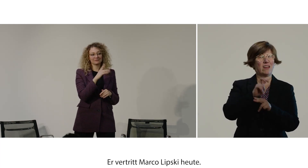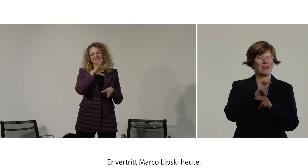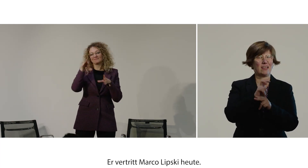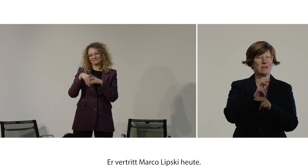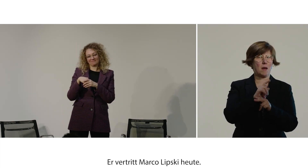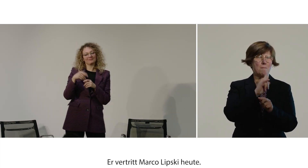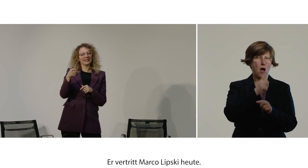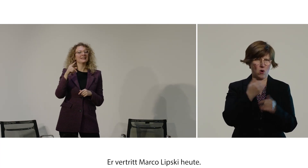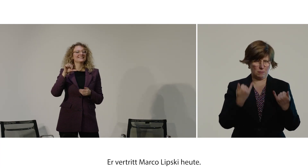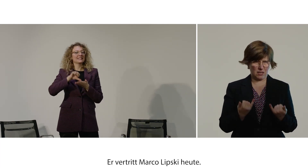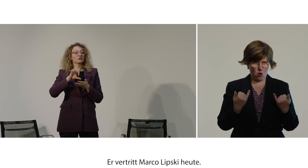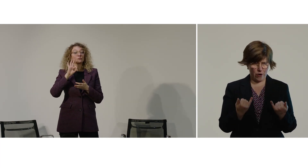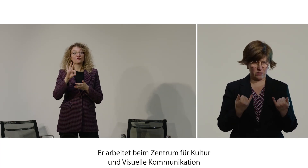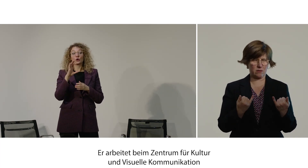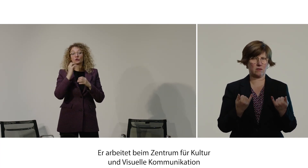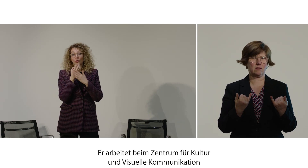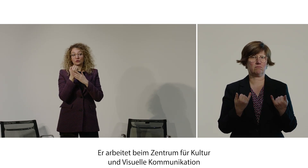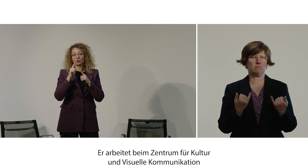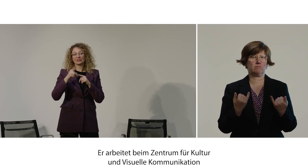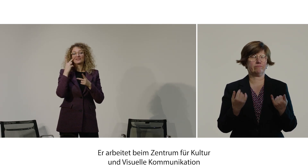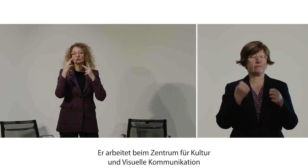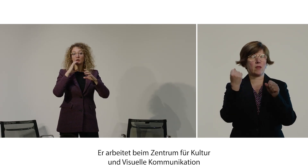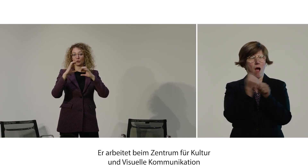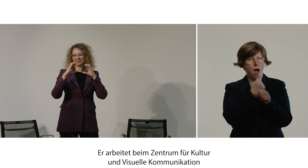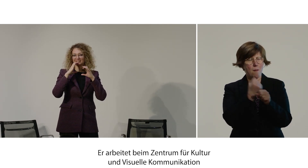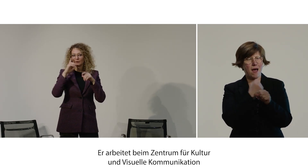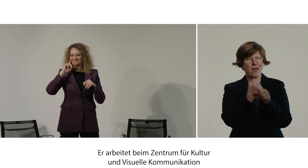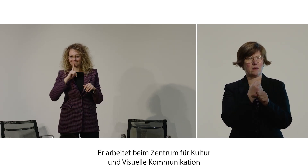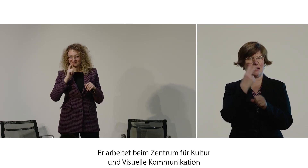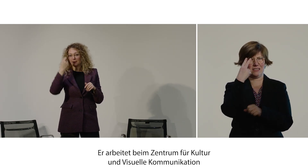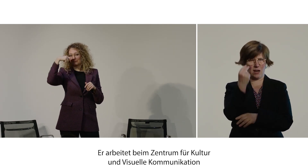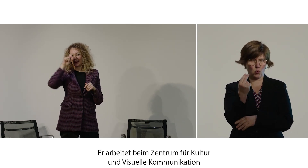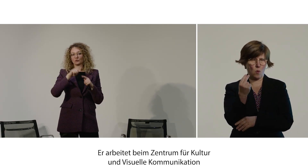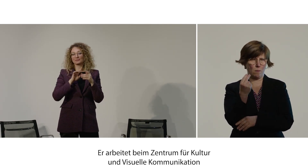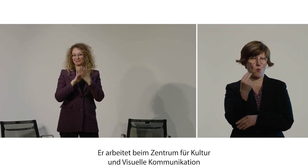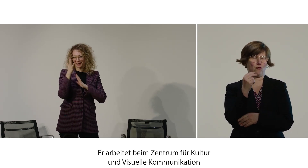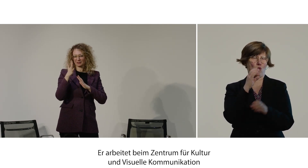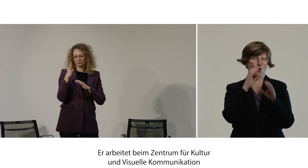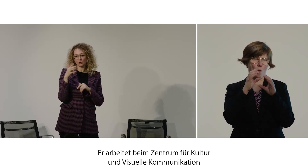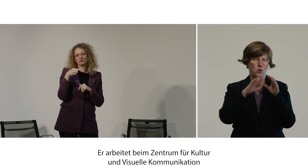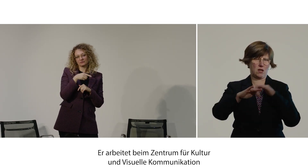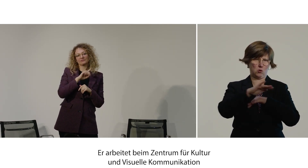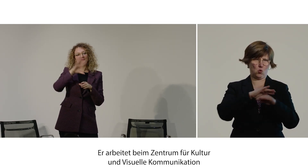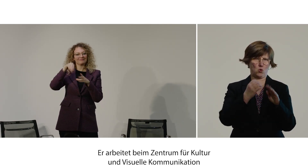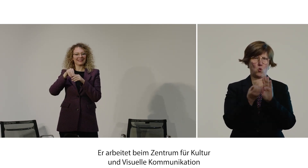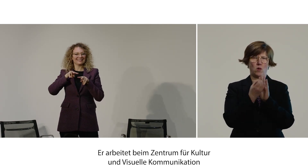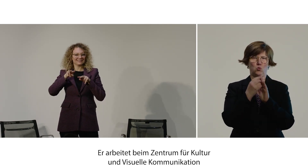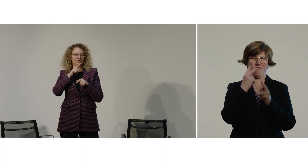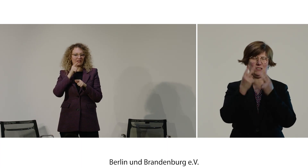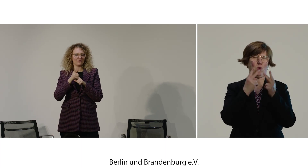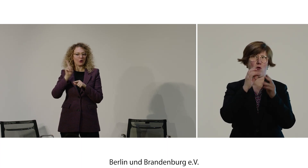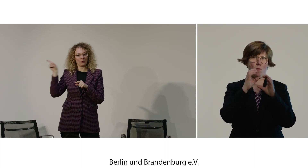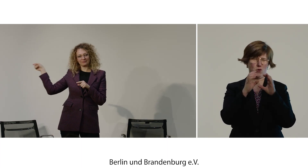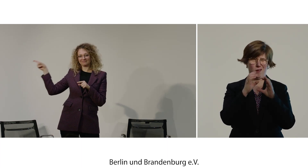Marco Lipski heute. Er arbeitet beim Zentrum für Kultur und Visuelle